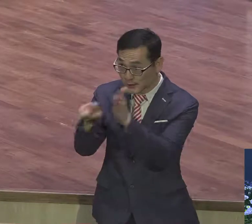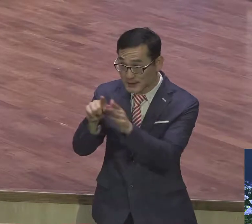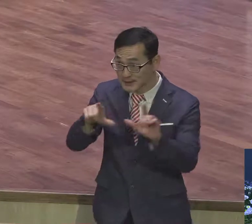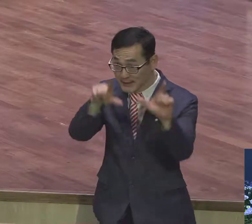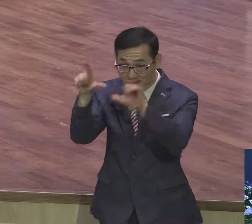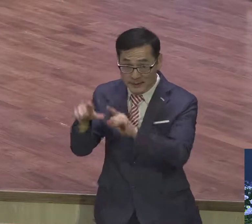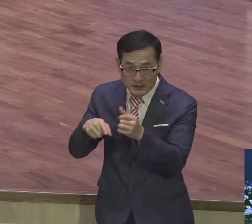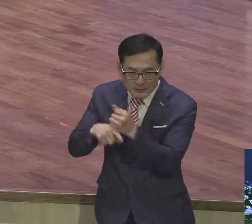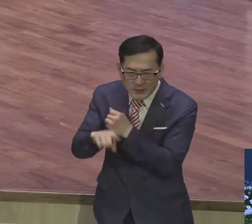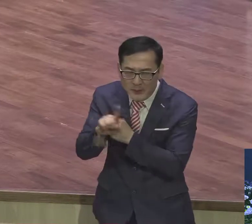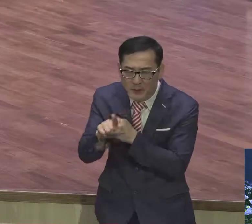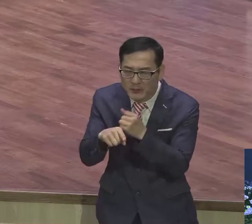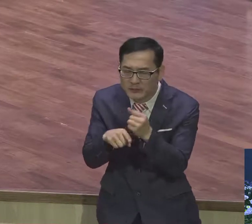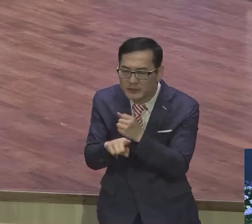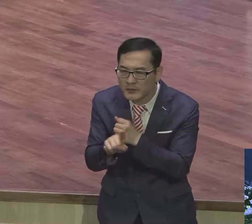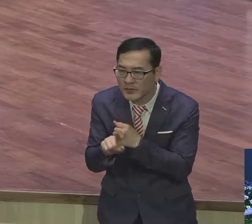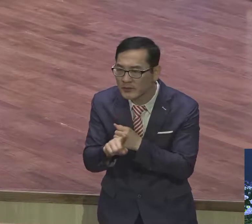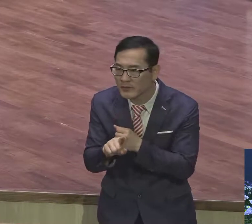주를 위해 산다 무슨 말이에요?